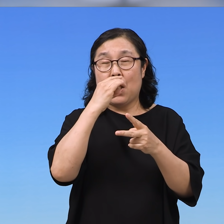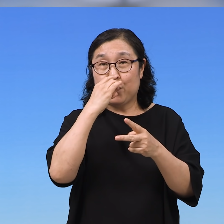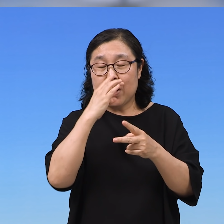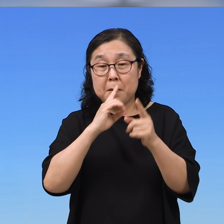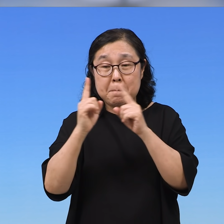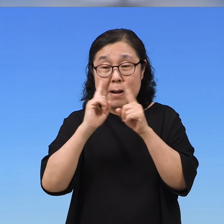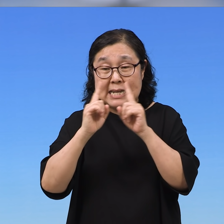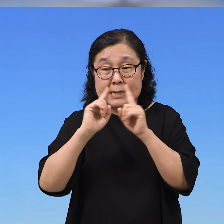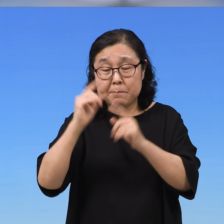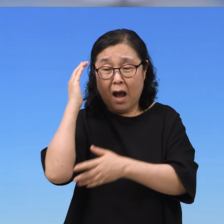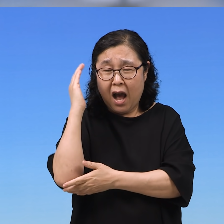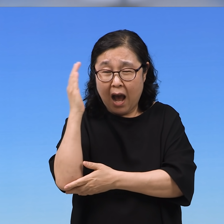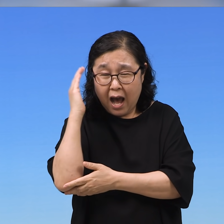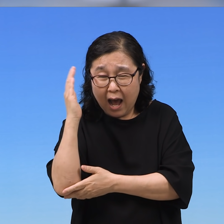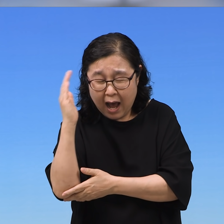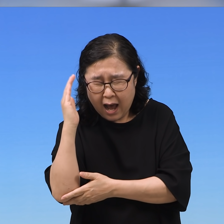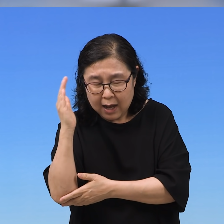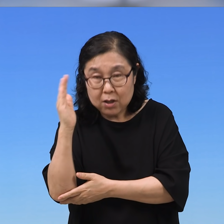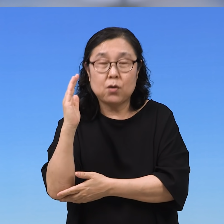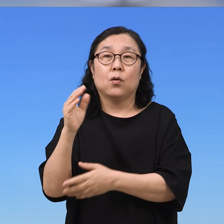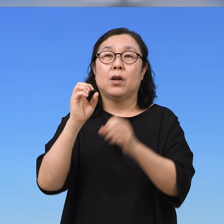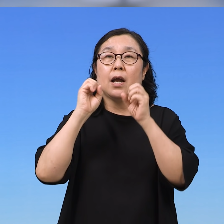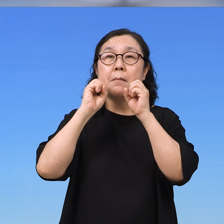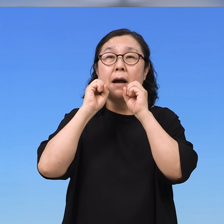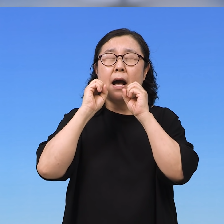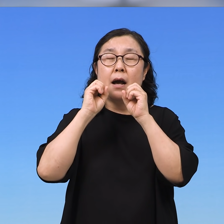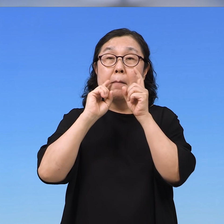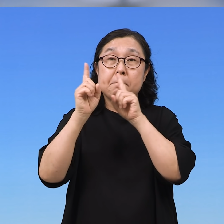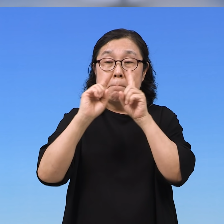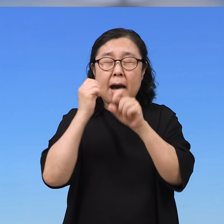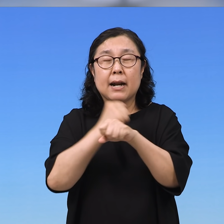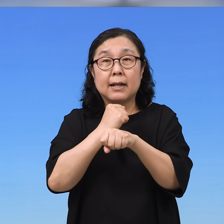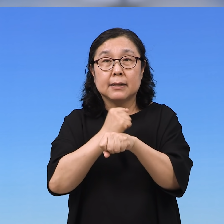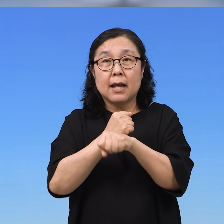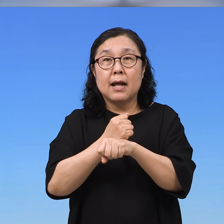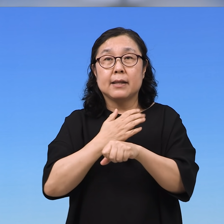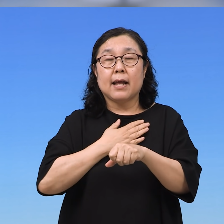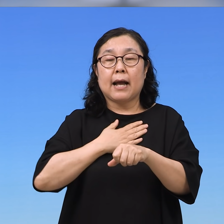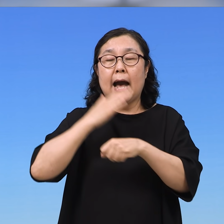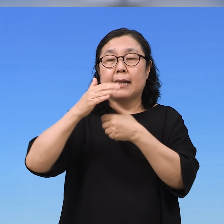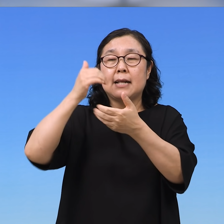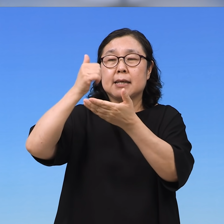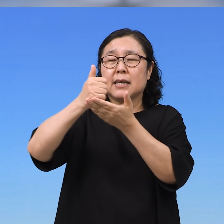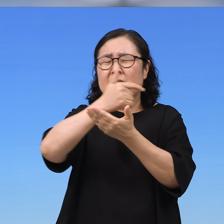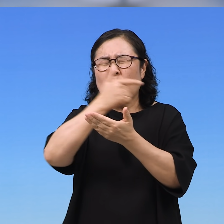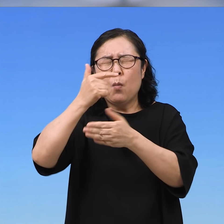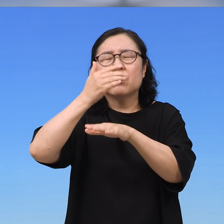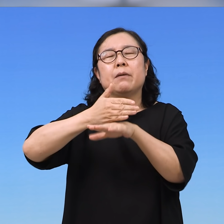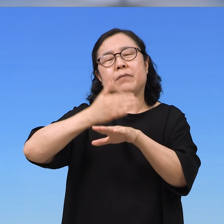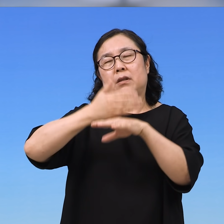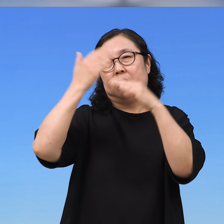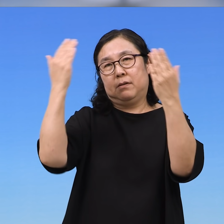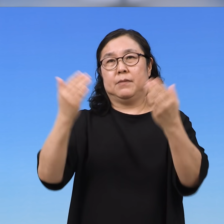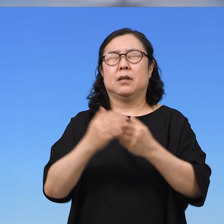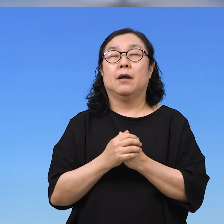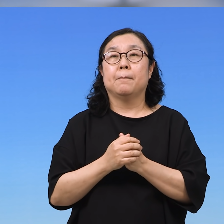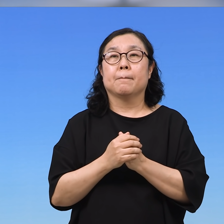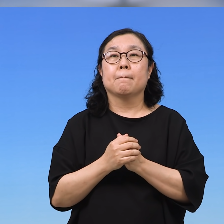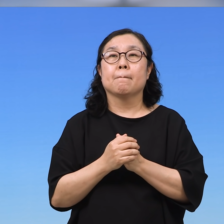이해가 안 되는 말씀이 막 술술술술 나오는데요, 그날 얼마나 내가 하나님께 감사했는지